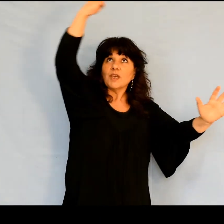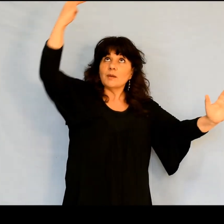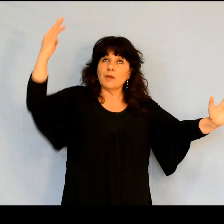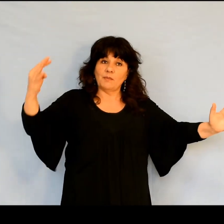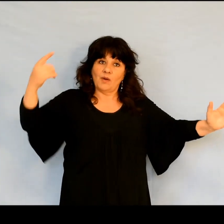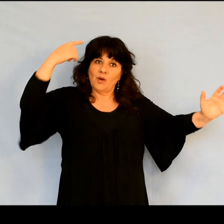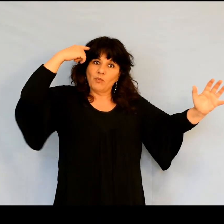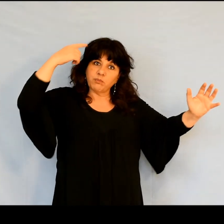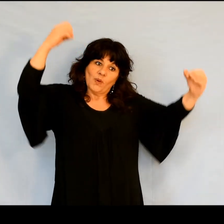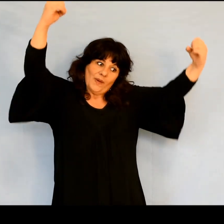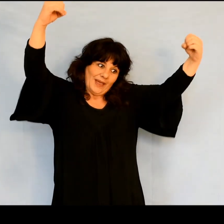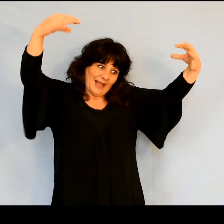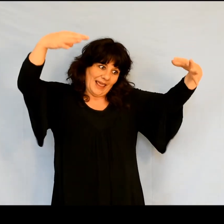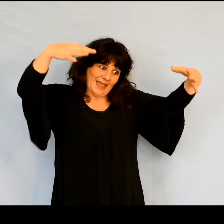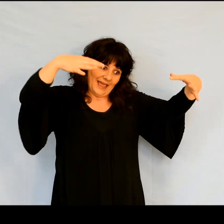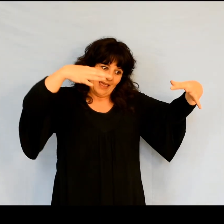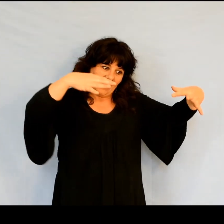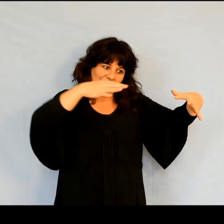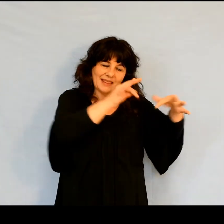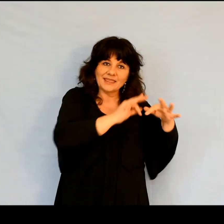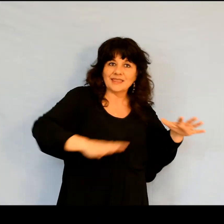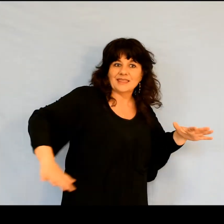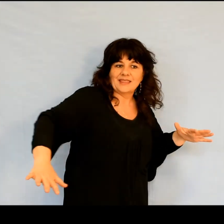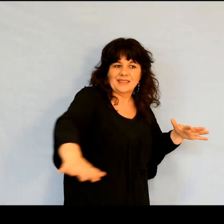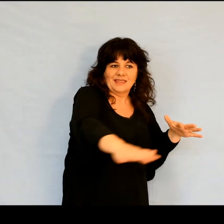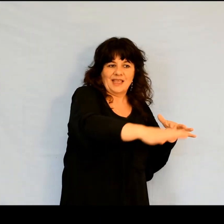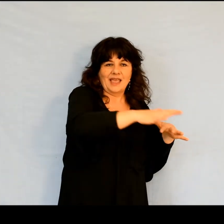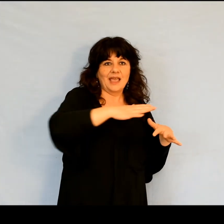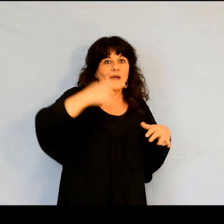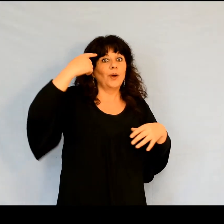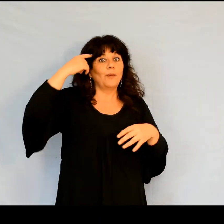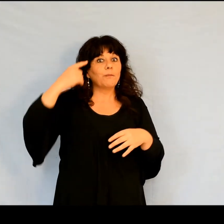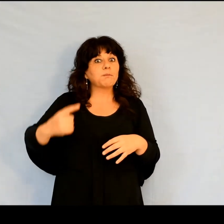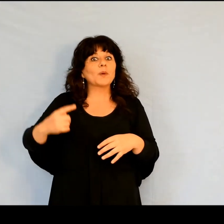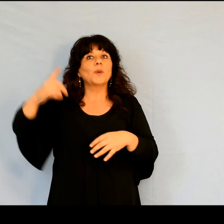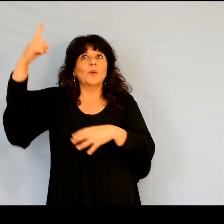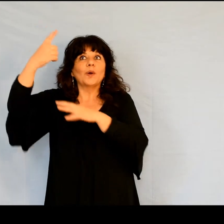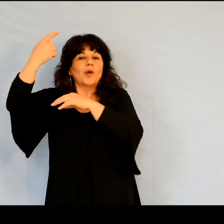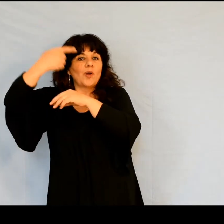jour et à la nuit, pour séparer la lumière des ténèbres.